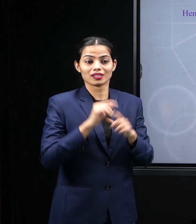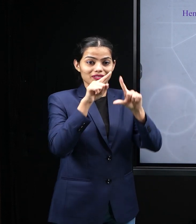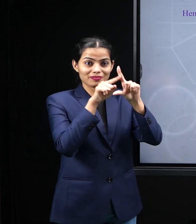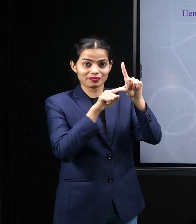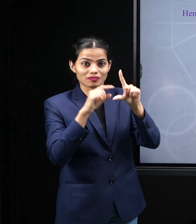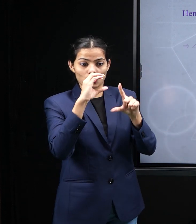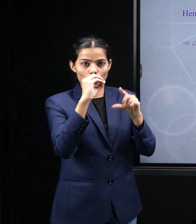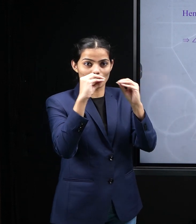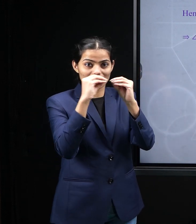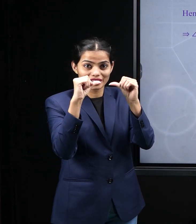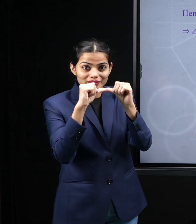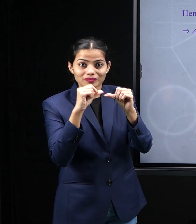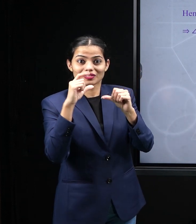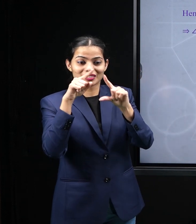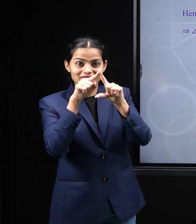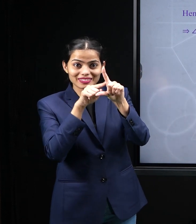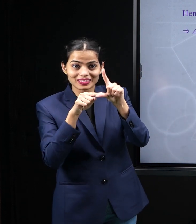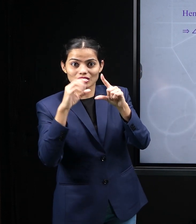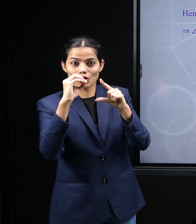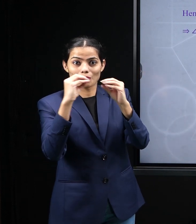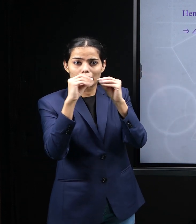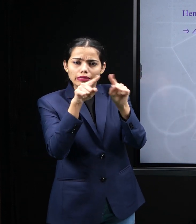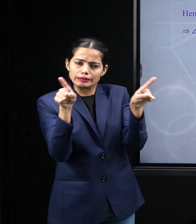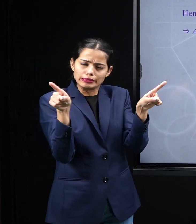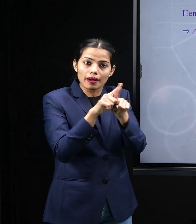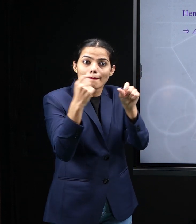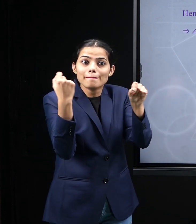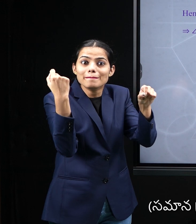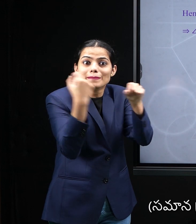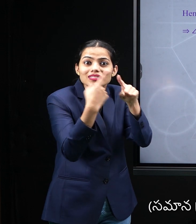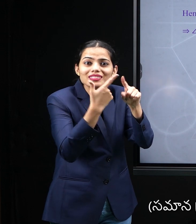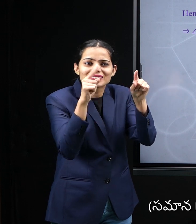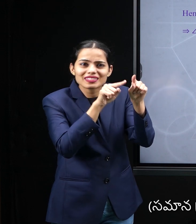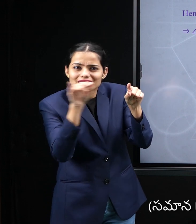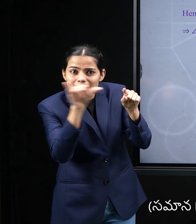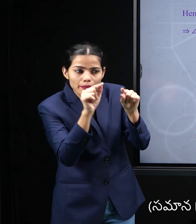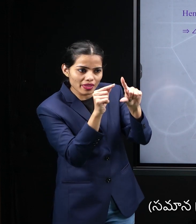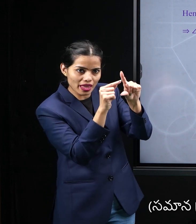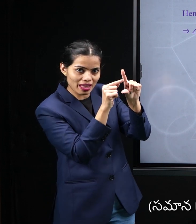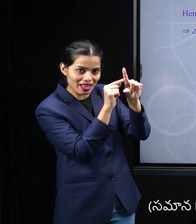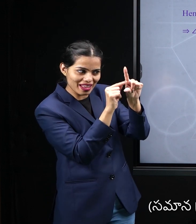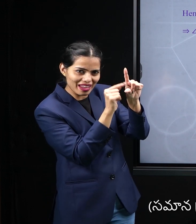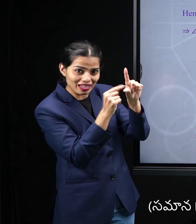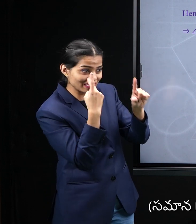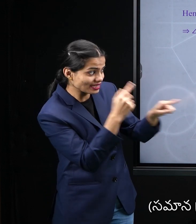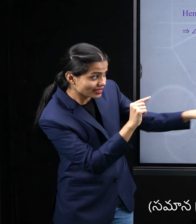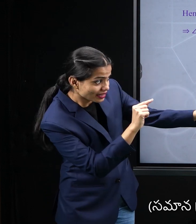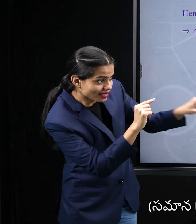యాంగిల్ OBA యాంగిల్ OBC సమాన త్రిభుజాల సంబంధిత కోణాలు.